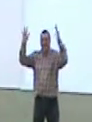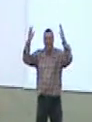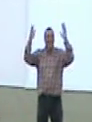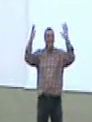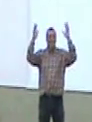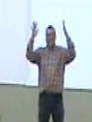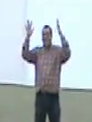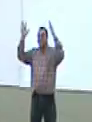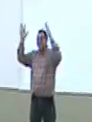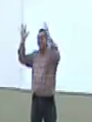munduan barrena.